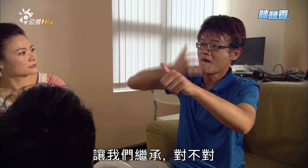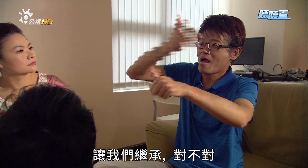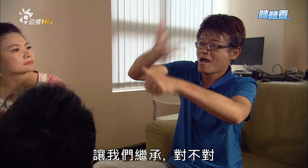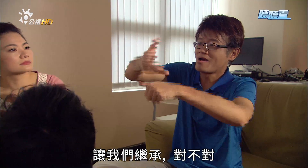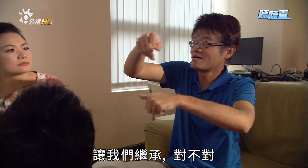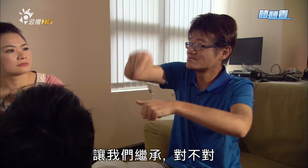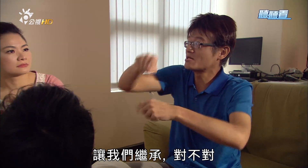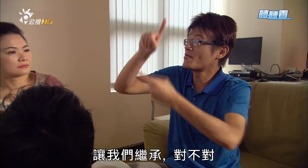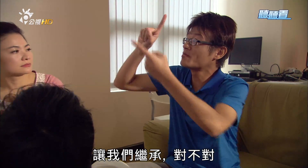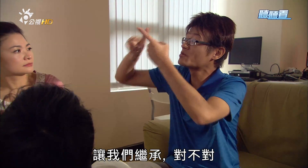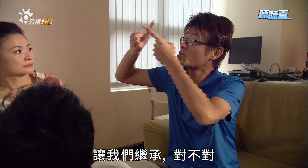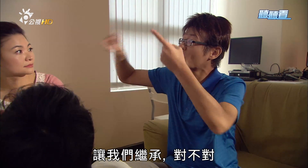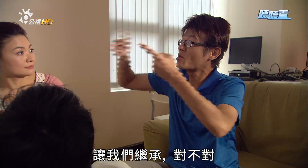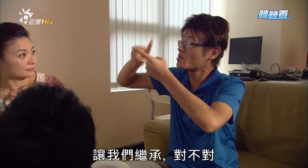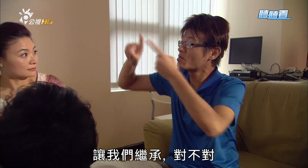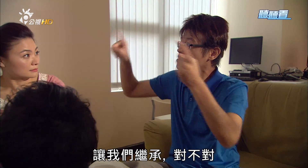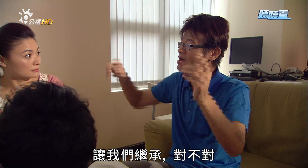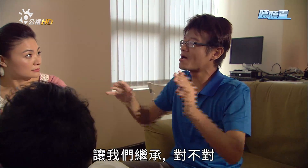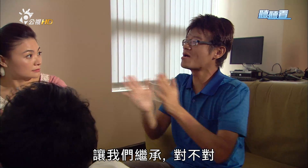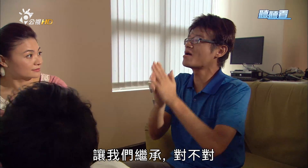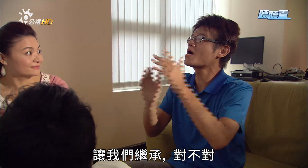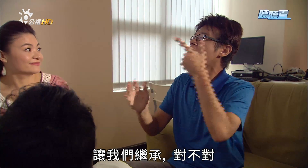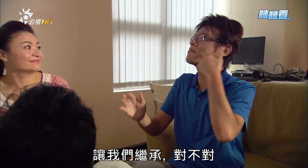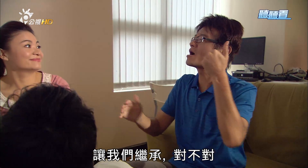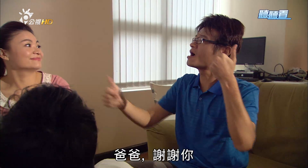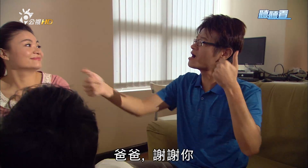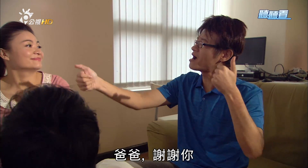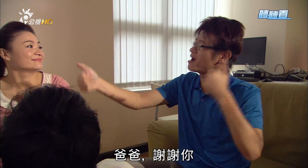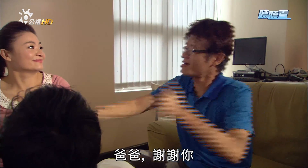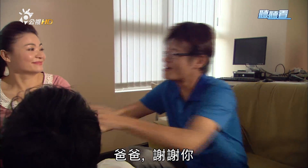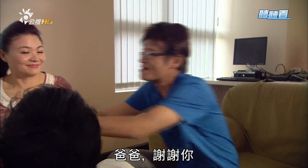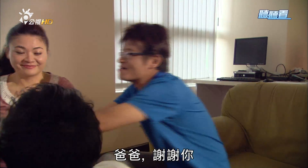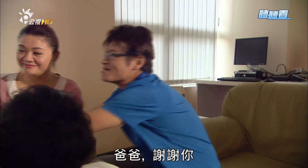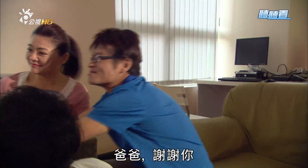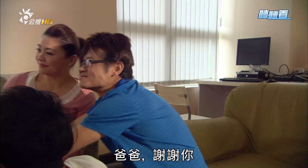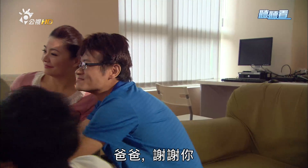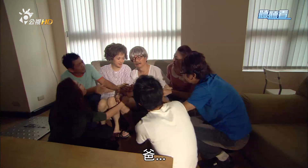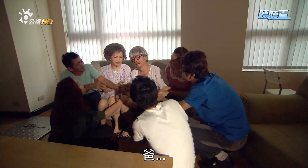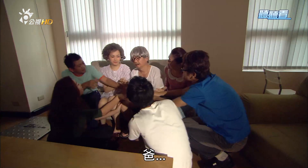让我们继承，对不对啊？啊，爸爸，谢谢你， 爸。